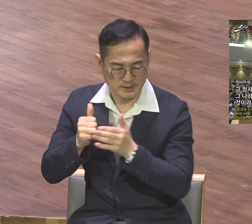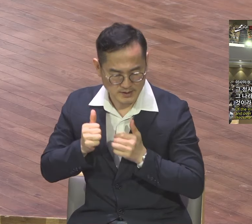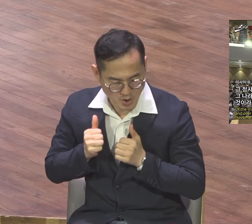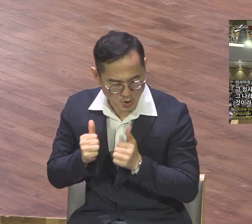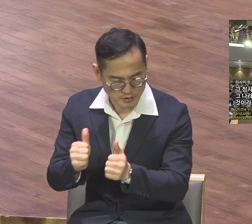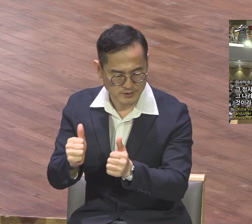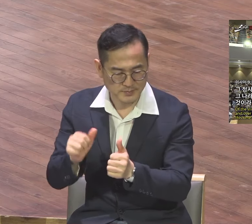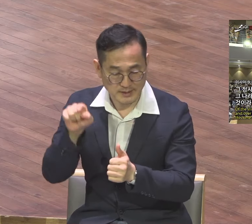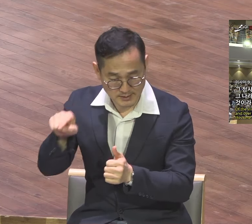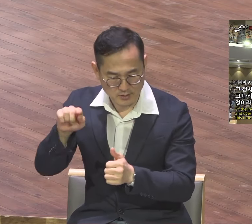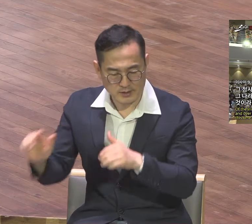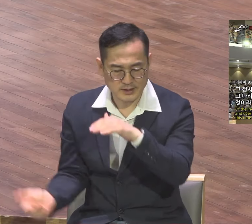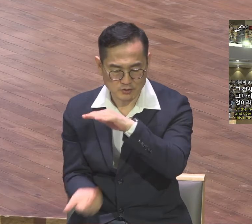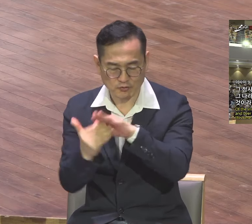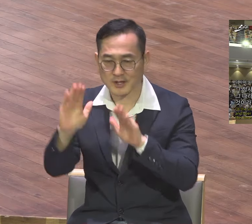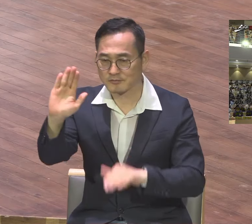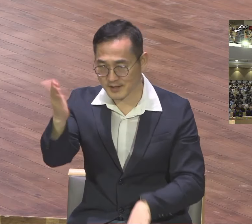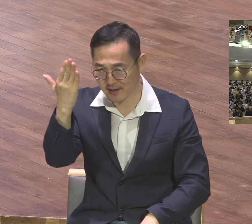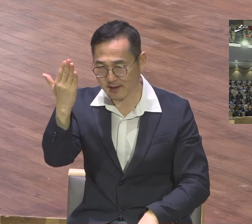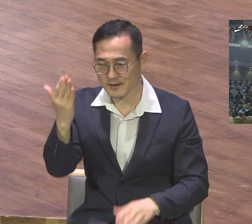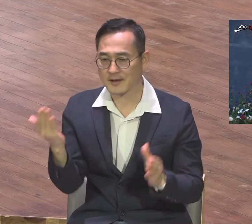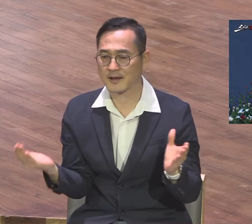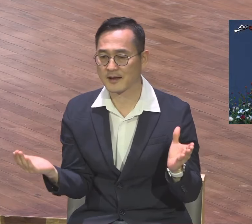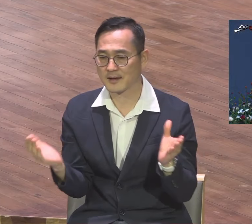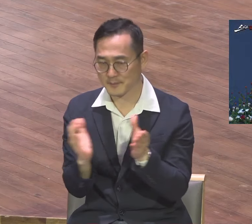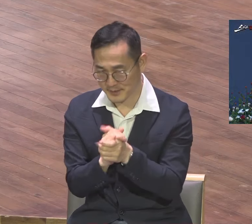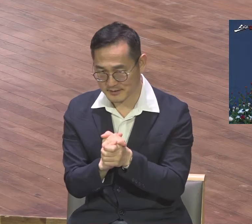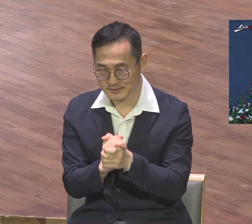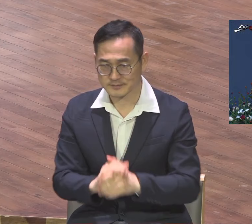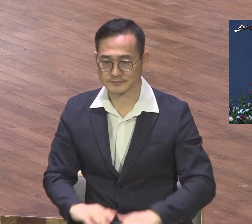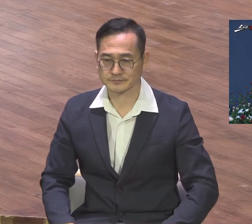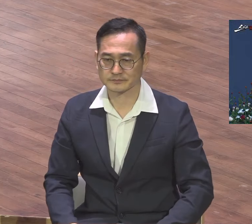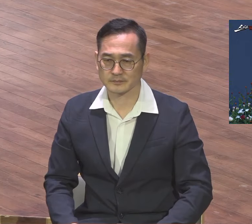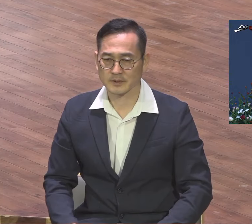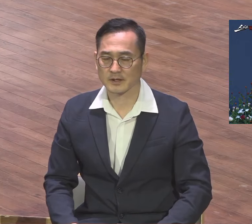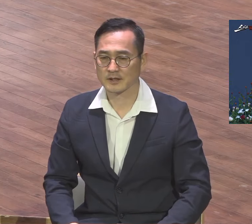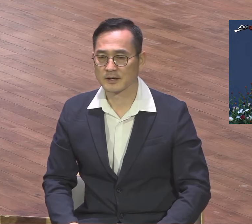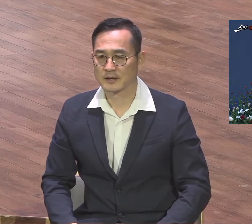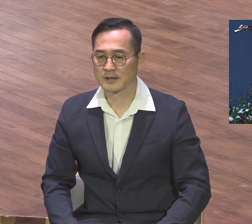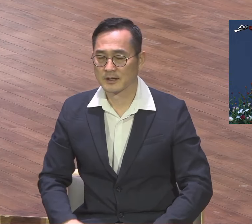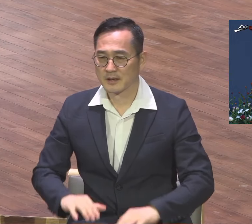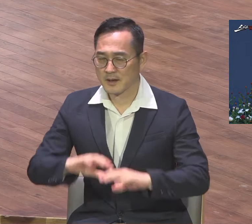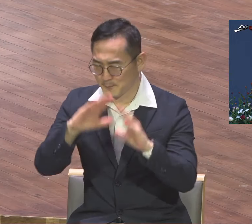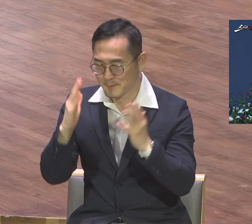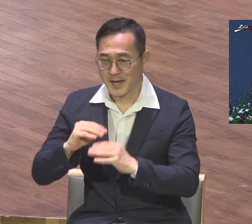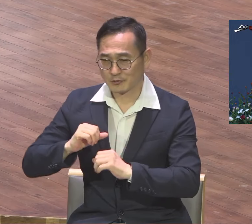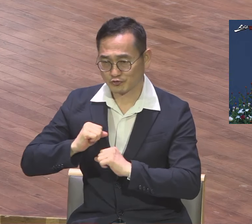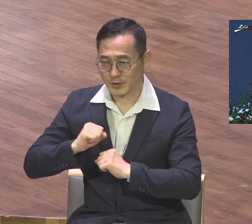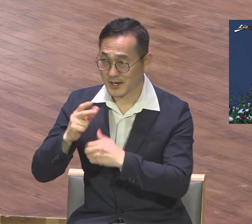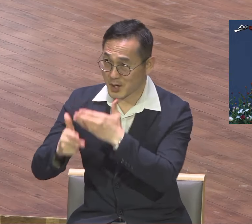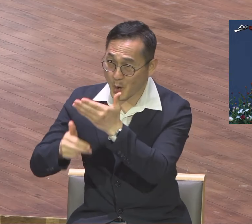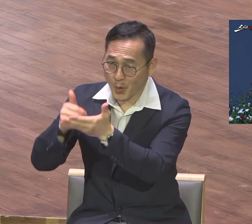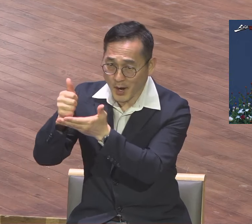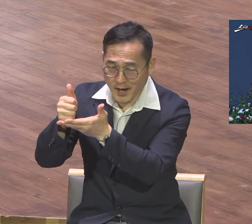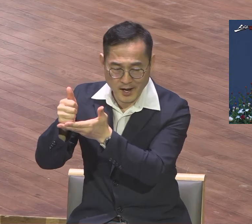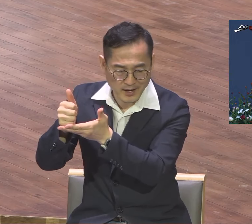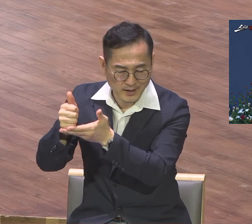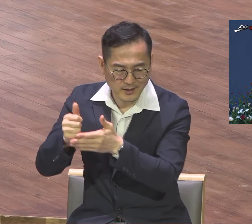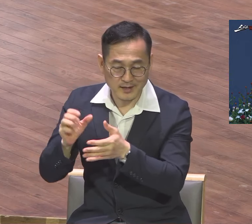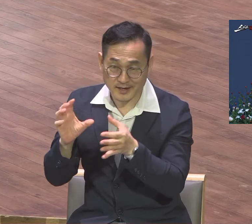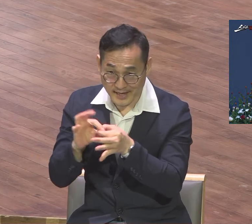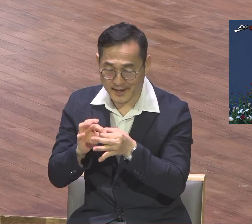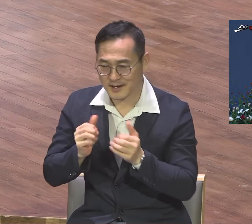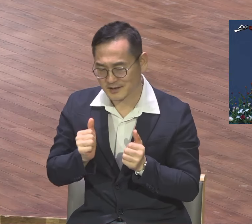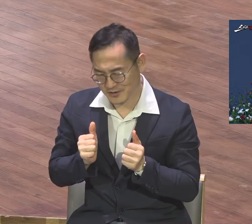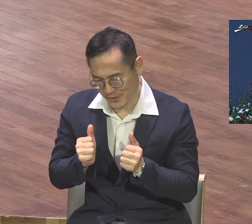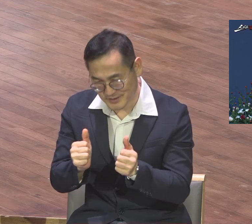열심이 이를 이루시리라. 아멘. 만군의 여호와의 열심이란 제목으로 말씀을